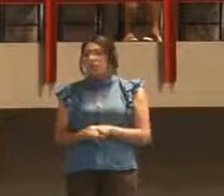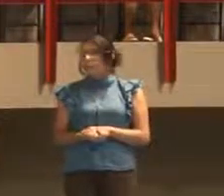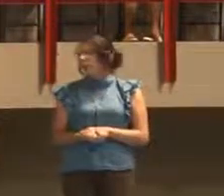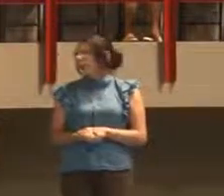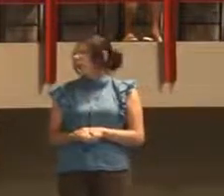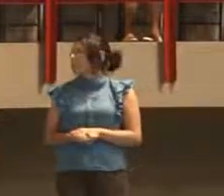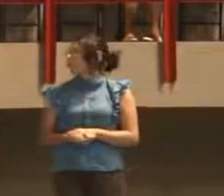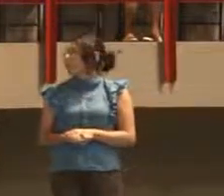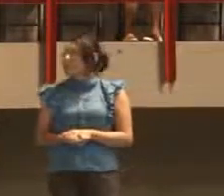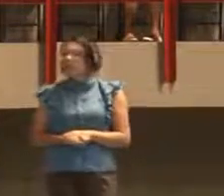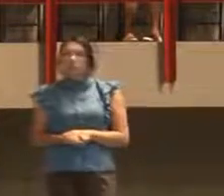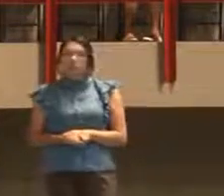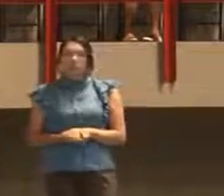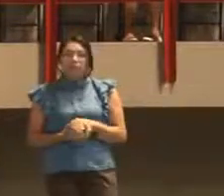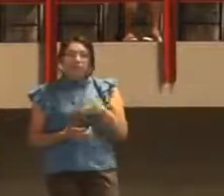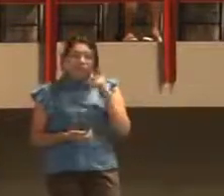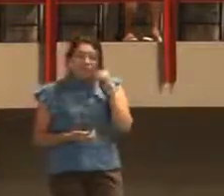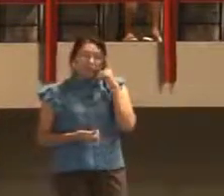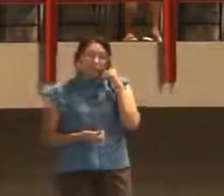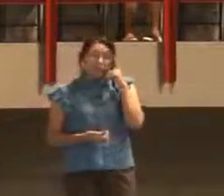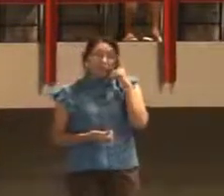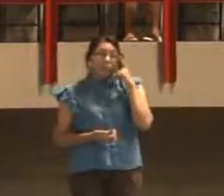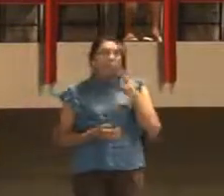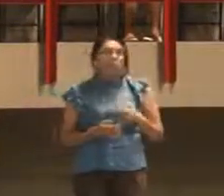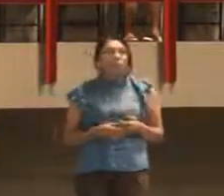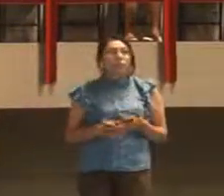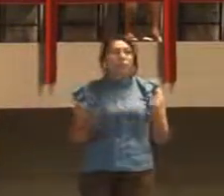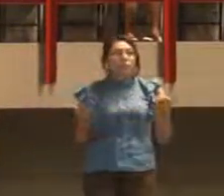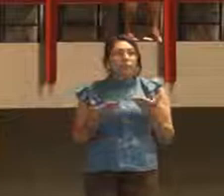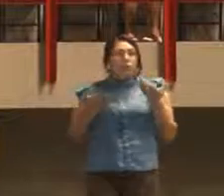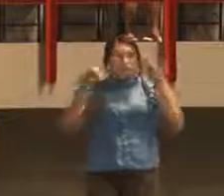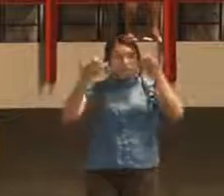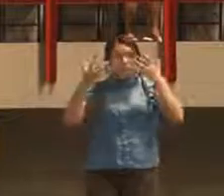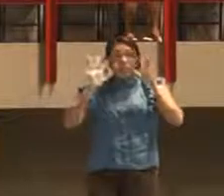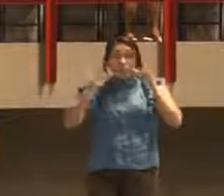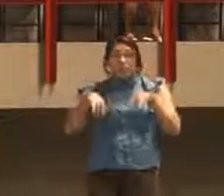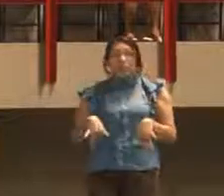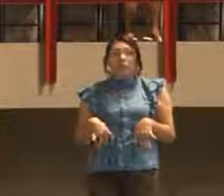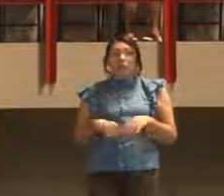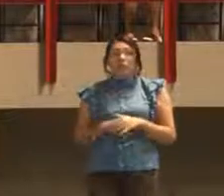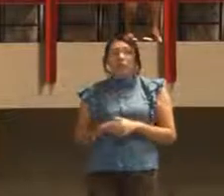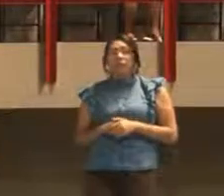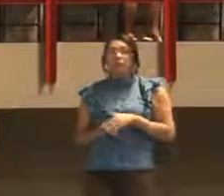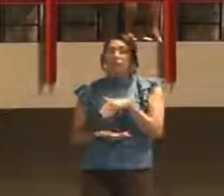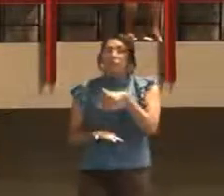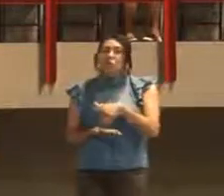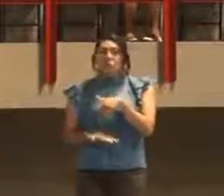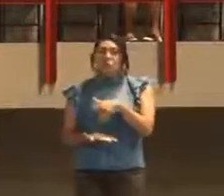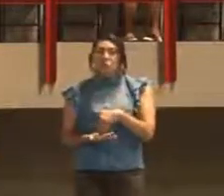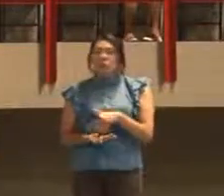Agora, para a gente fechar essa parte aqui, pessoal, só um último detalhe, ó, é o seguinte.